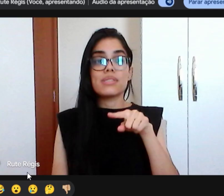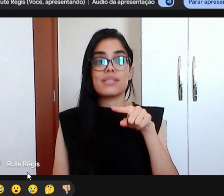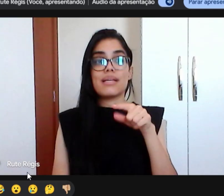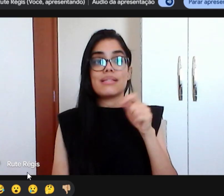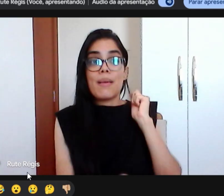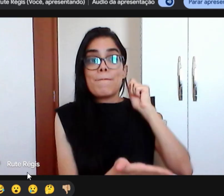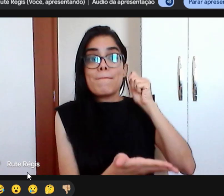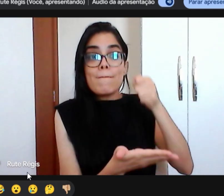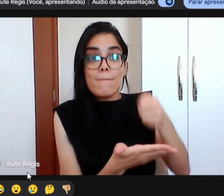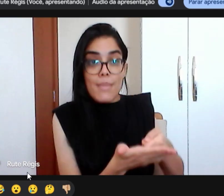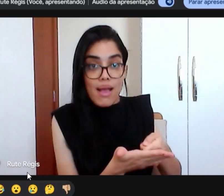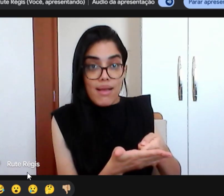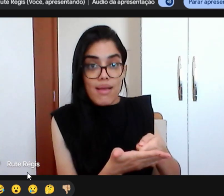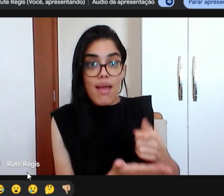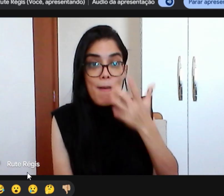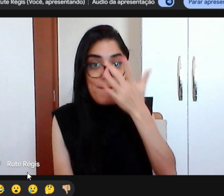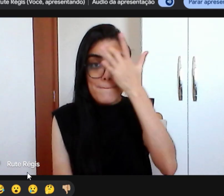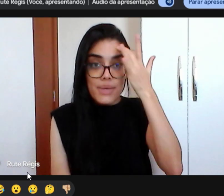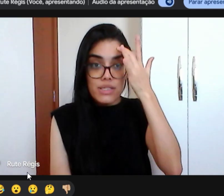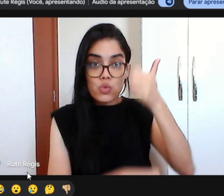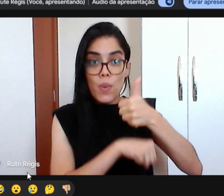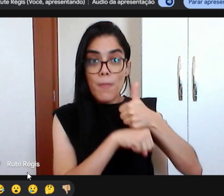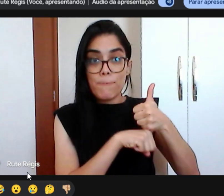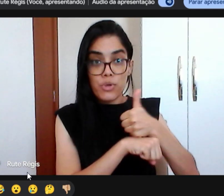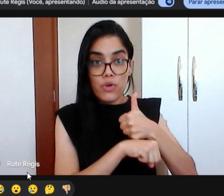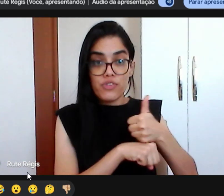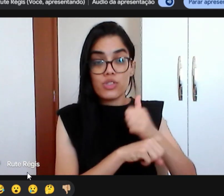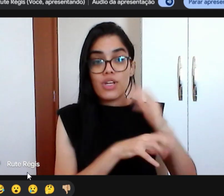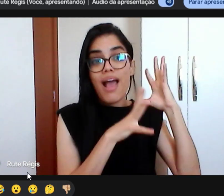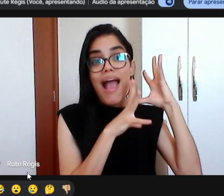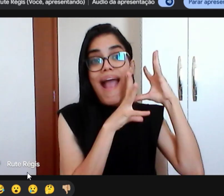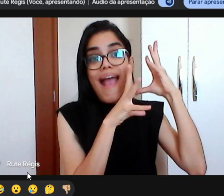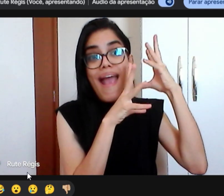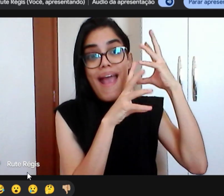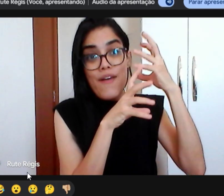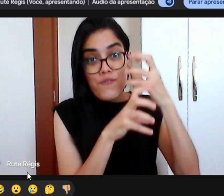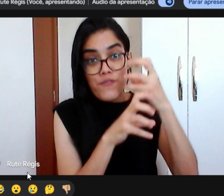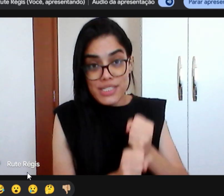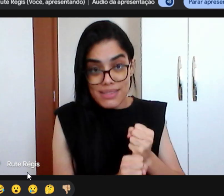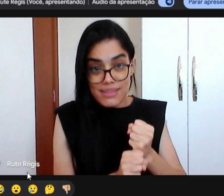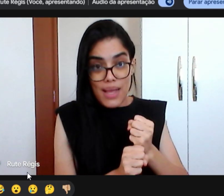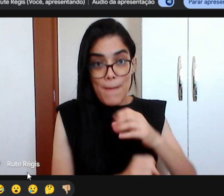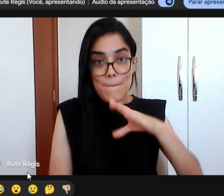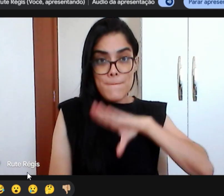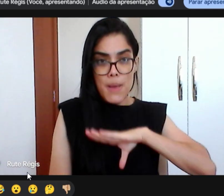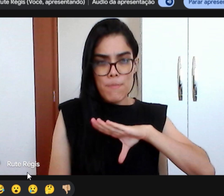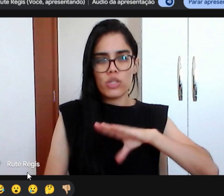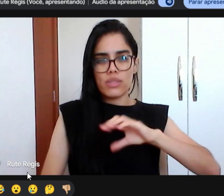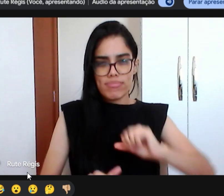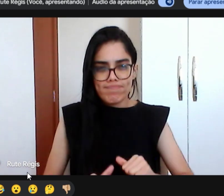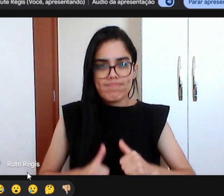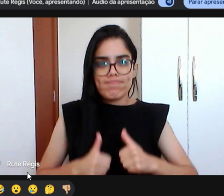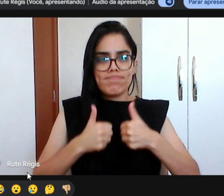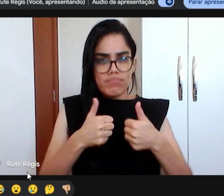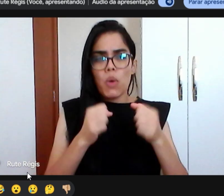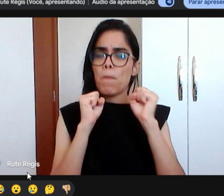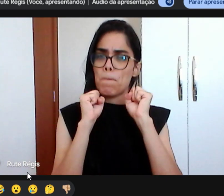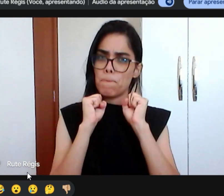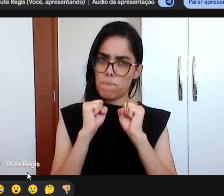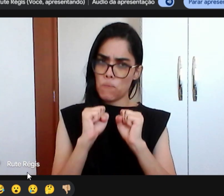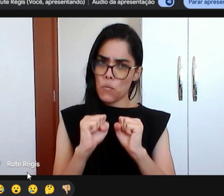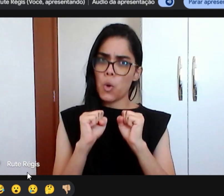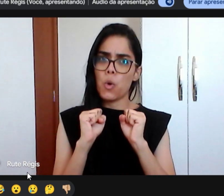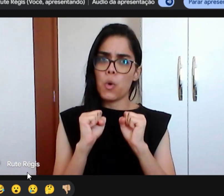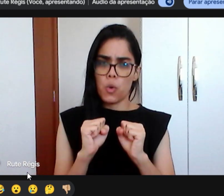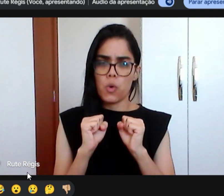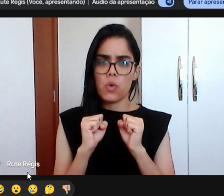Também é importante que, referente à escrita do pré-projeto, vocês podem sim